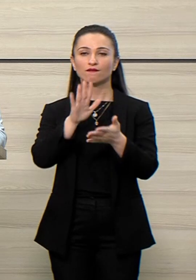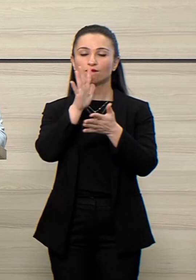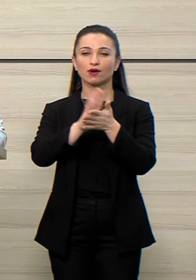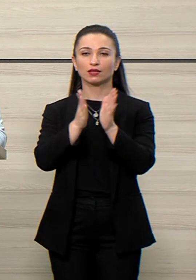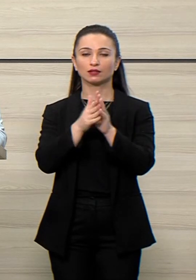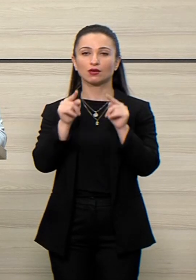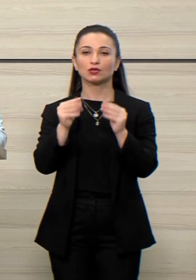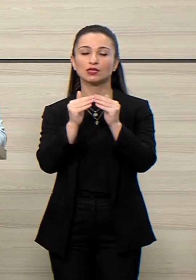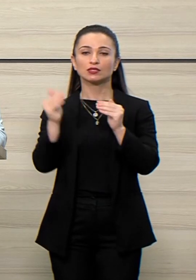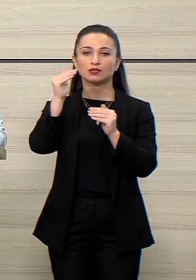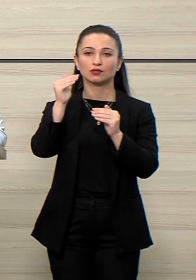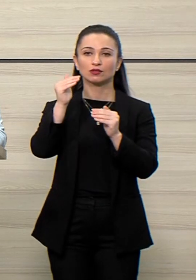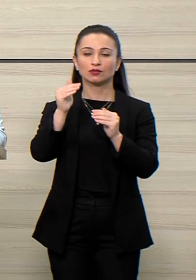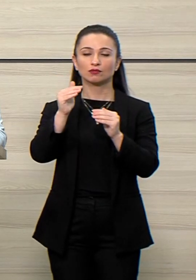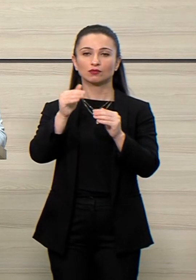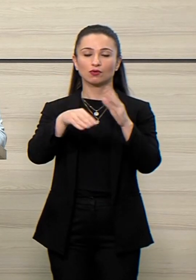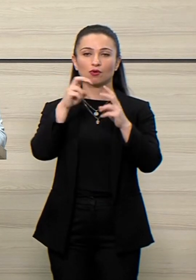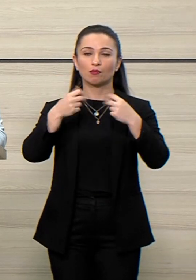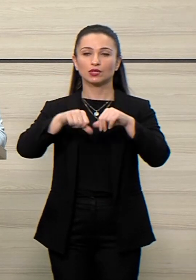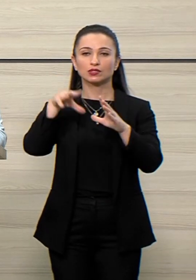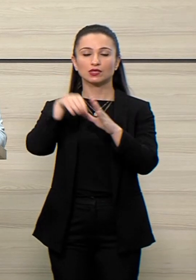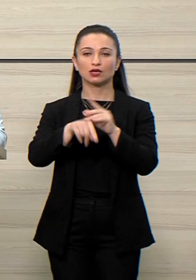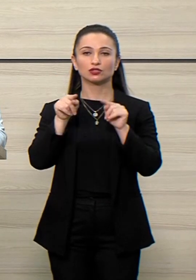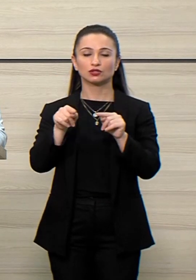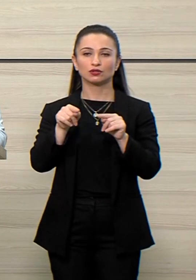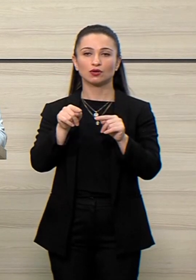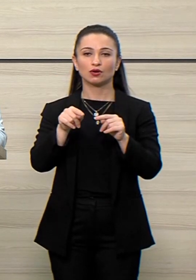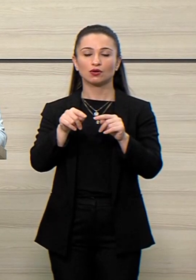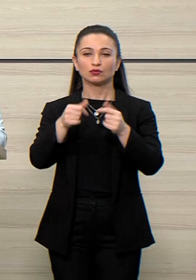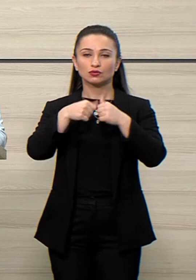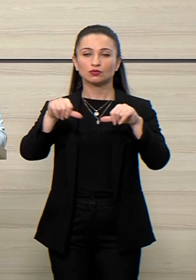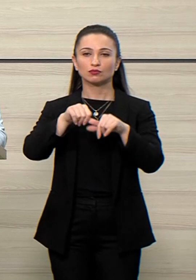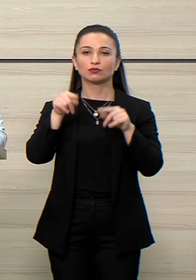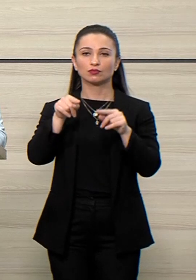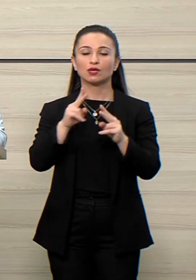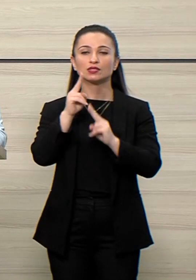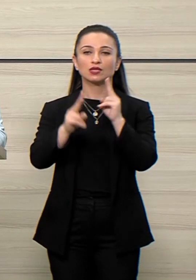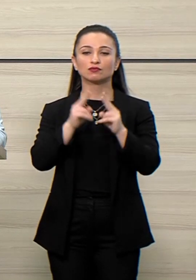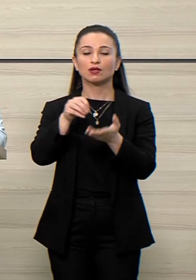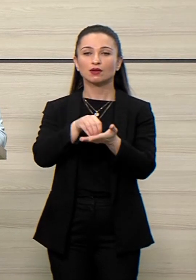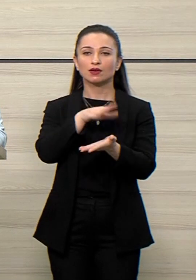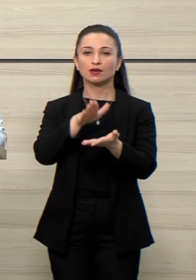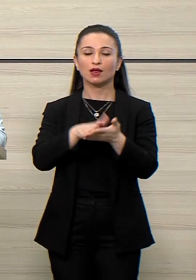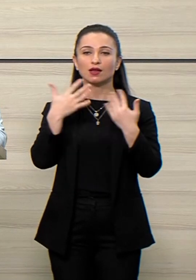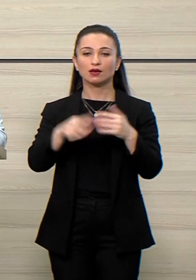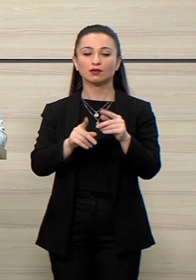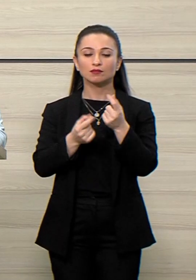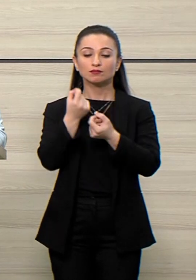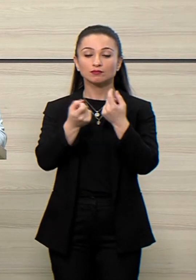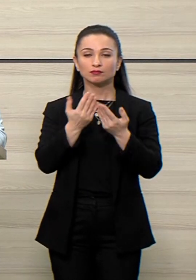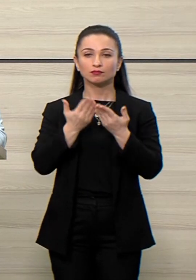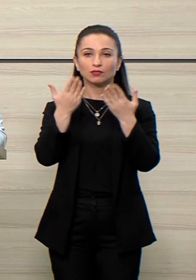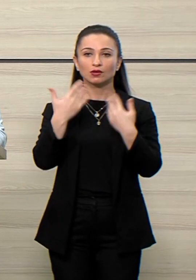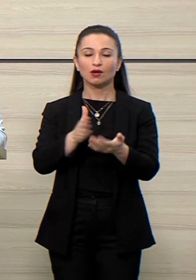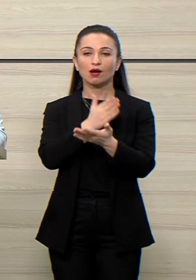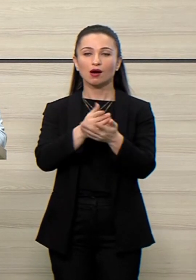ვადაში. ზემდგომ საოლქო საარჩევნო კომისიაში საოლქო კომისიას საჩივრის რეგისტრაციიდან განხილვისათვის